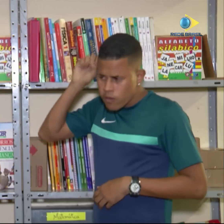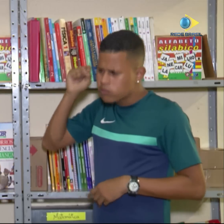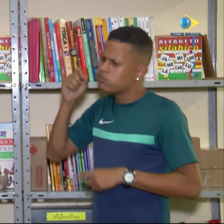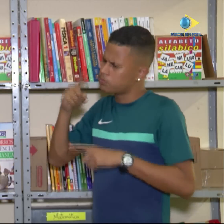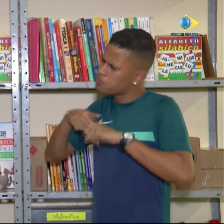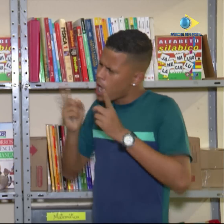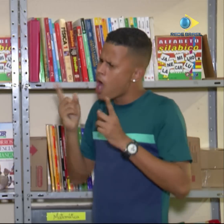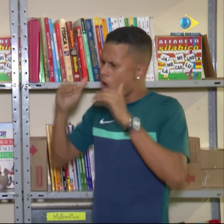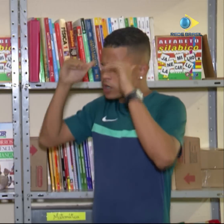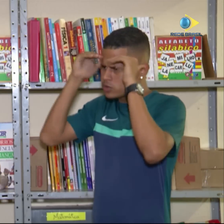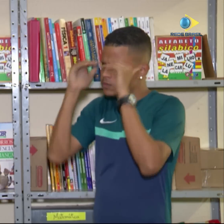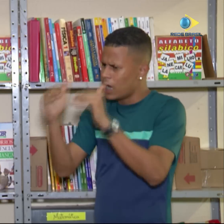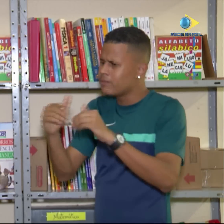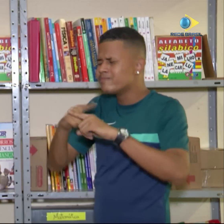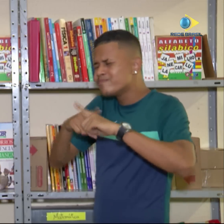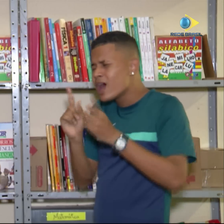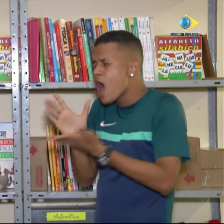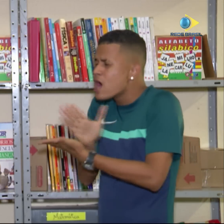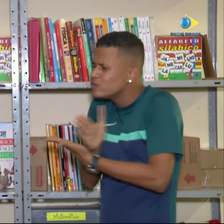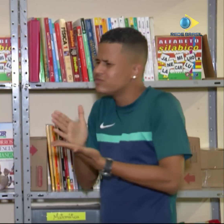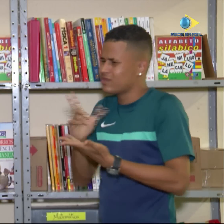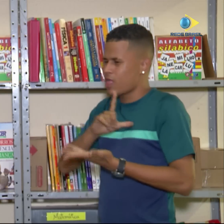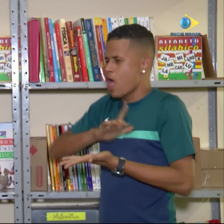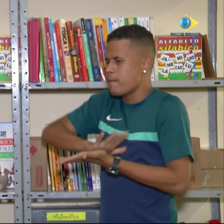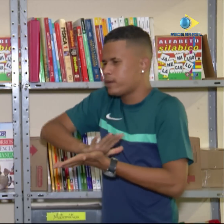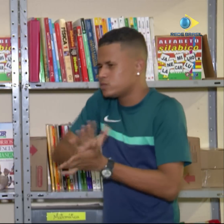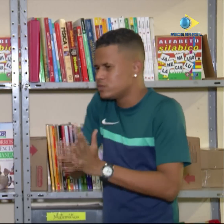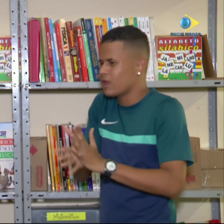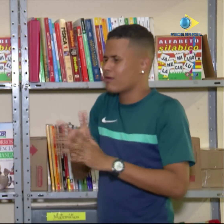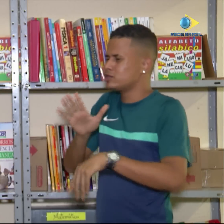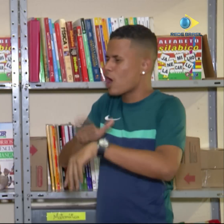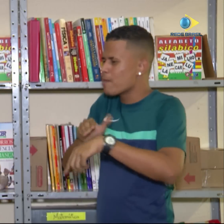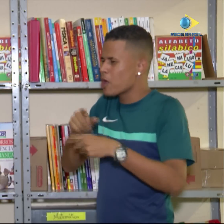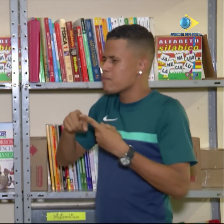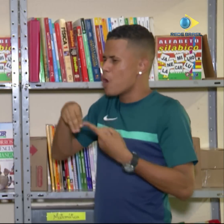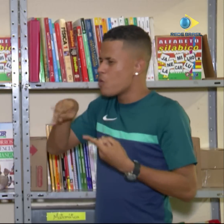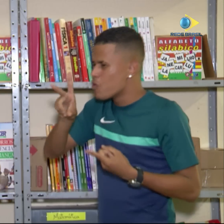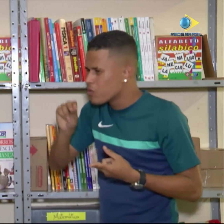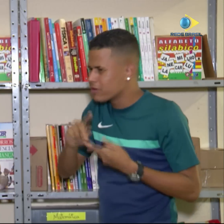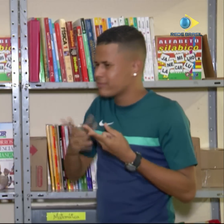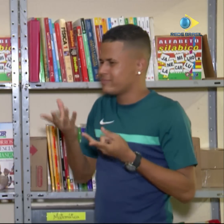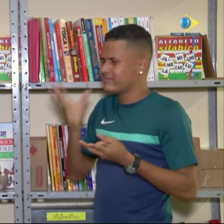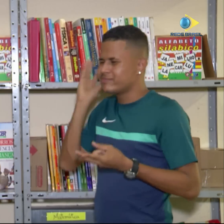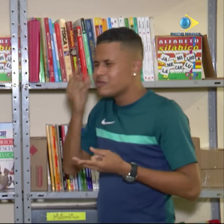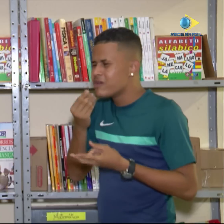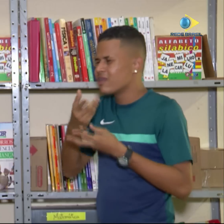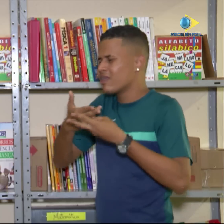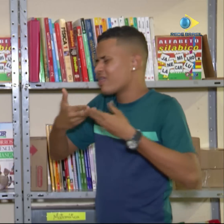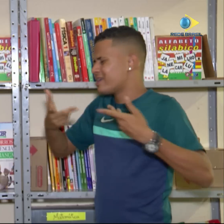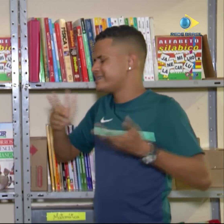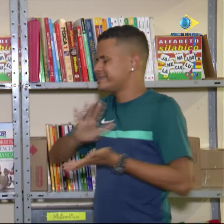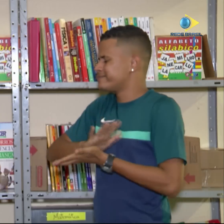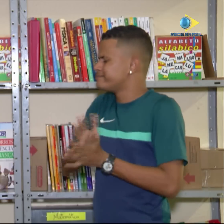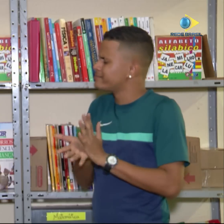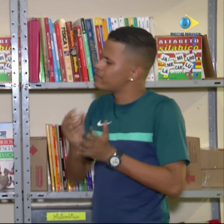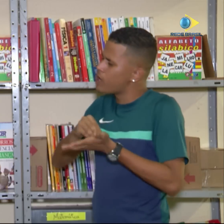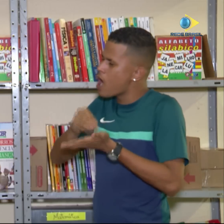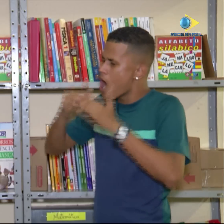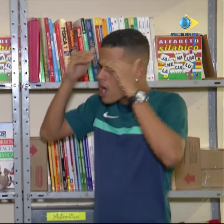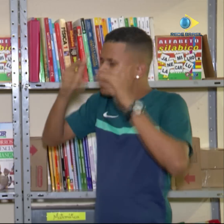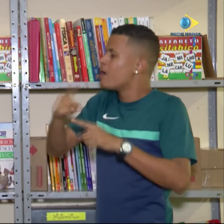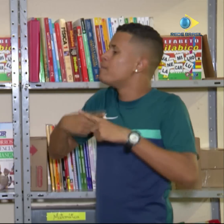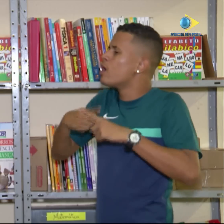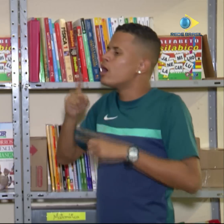eu sinto, né? Que o ouvinte, ele sim, ele me respeita. Alguns têm preconceito, alguns me chamam de mudo.